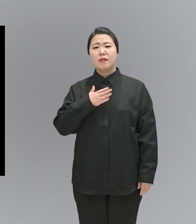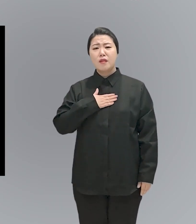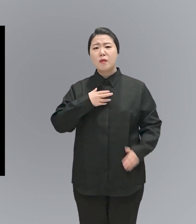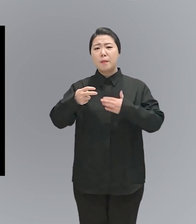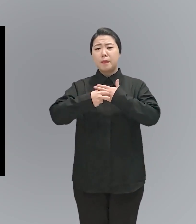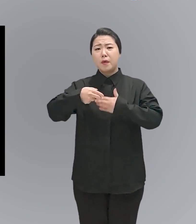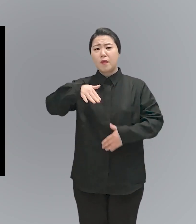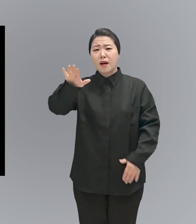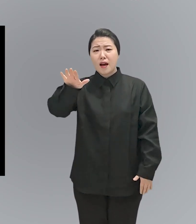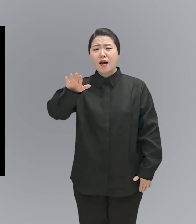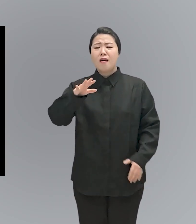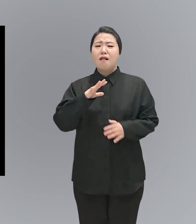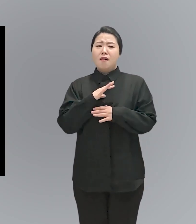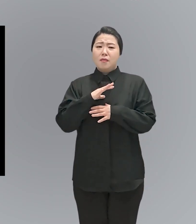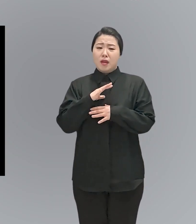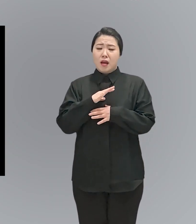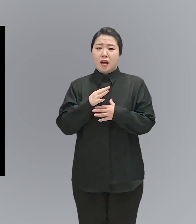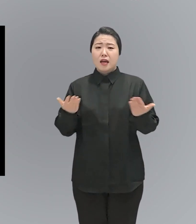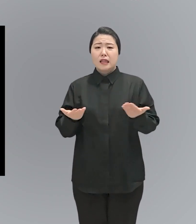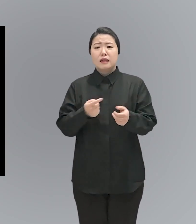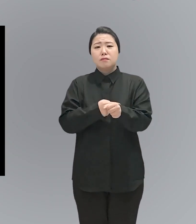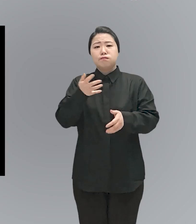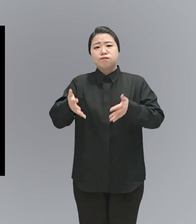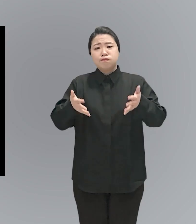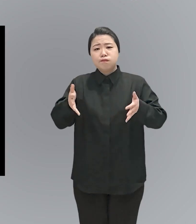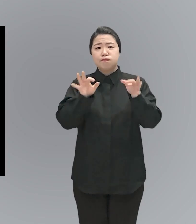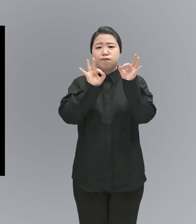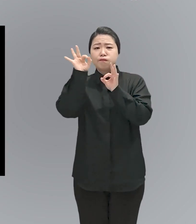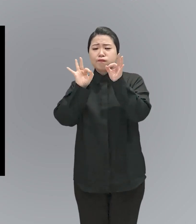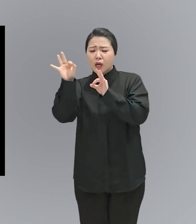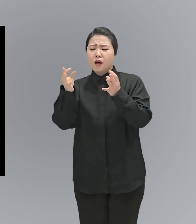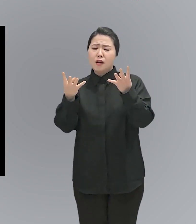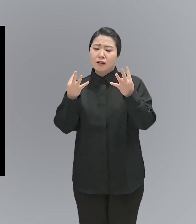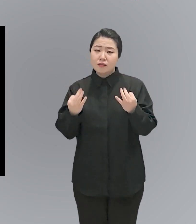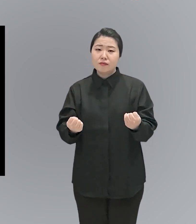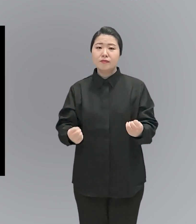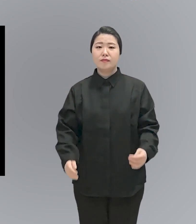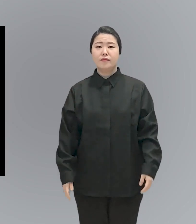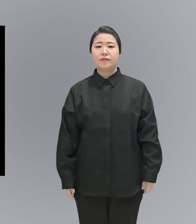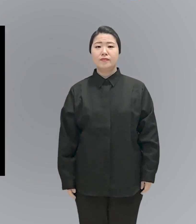나는 출근이 무서워요. 일이 능숙하지 않아서 실수를 많이 하거든요.